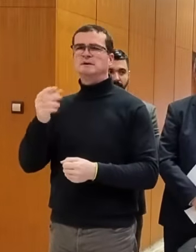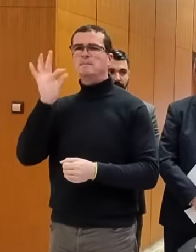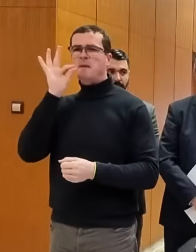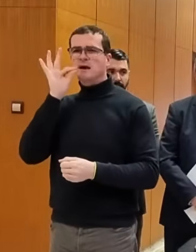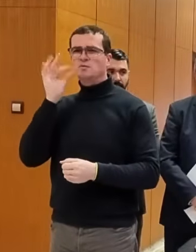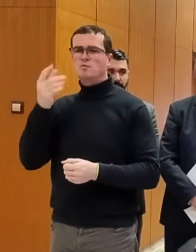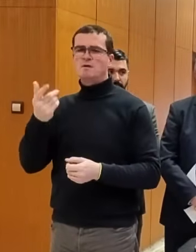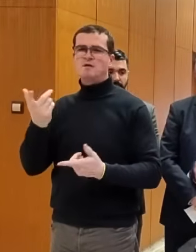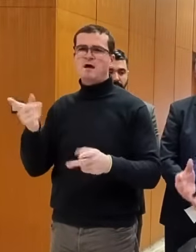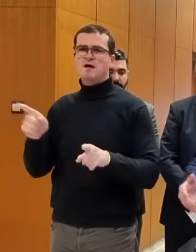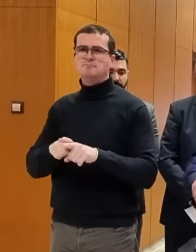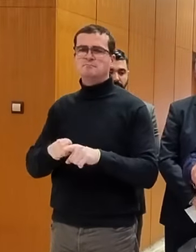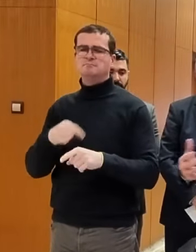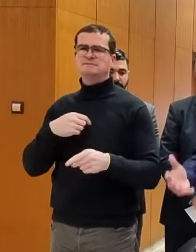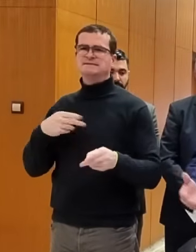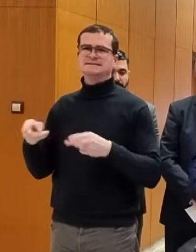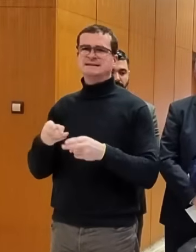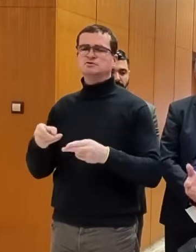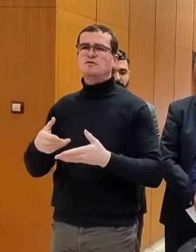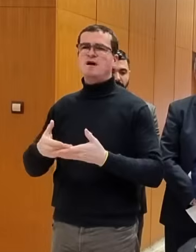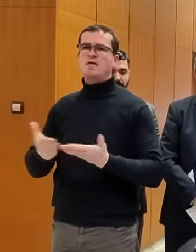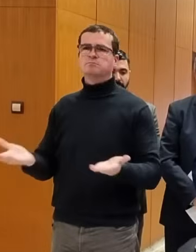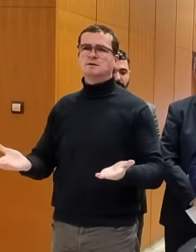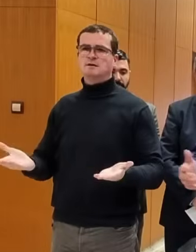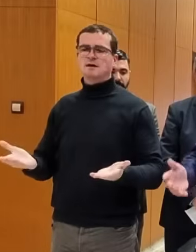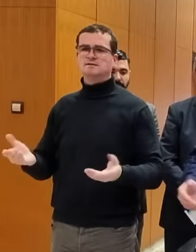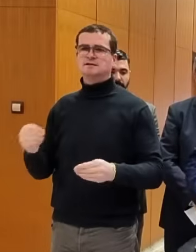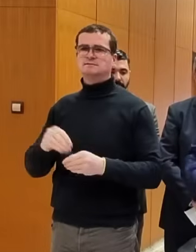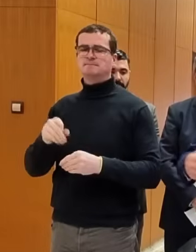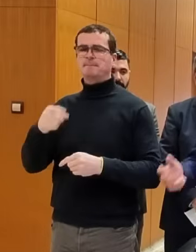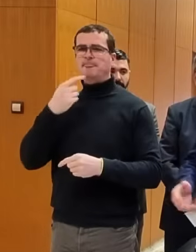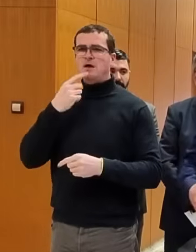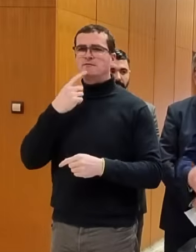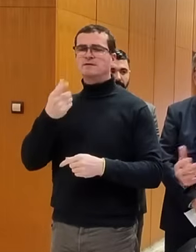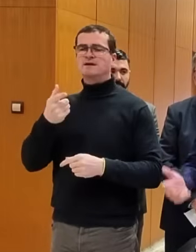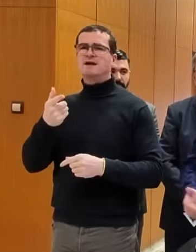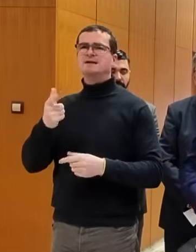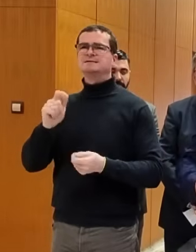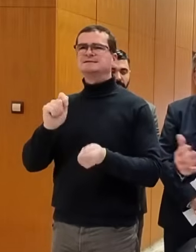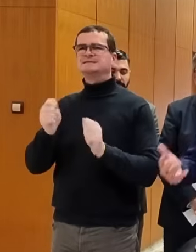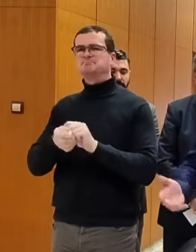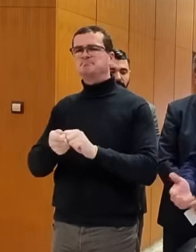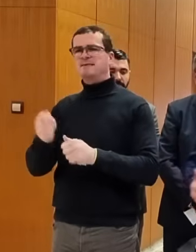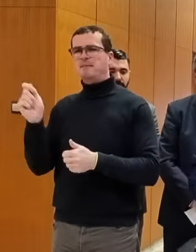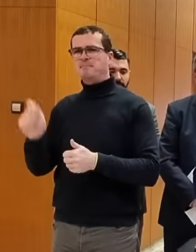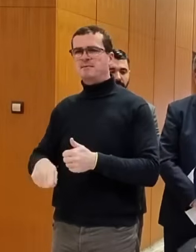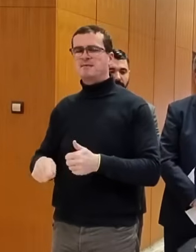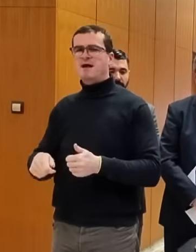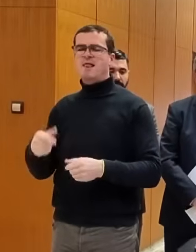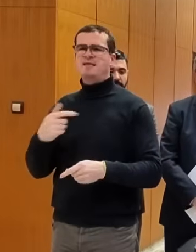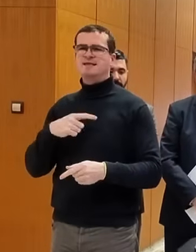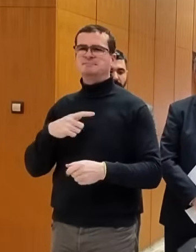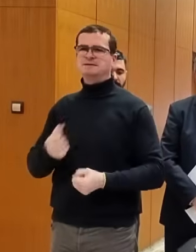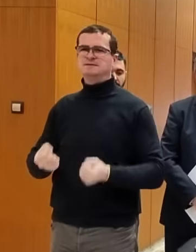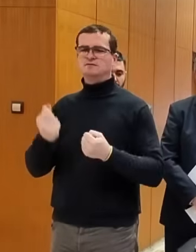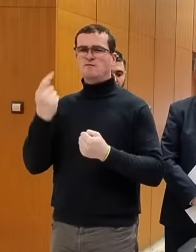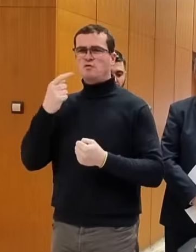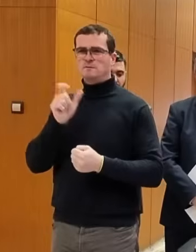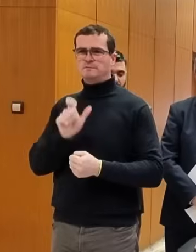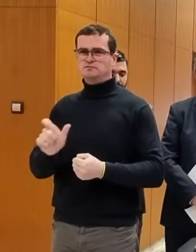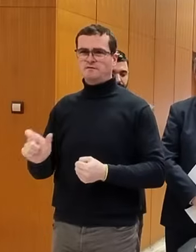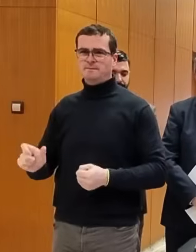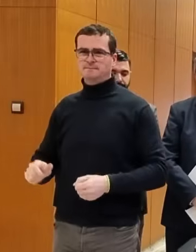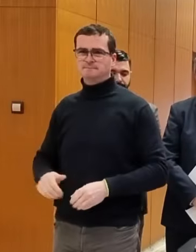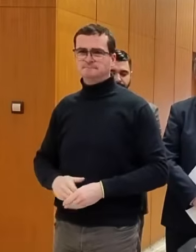niečo podobné. Ideme cestou také liberalizácie. K tomu sa hovorí, že depenalizácia, dekriminalizácia. Nechcem vás ale zaťažovať odbornými